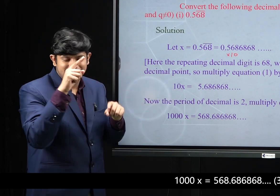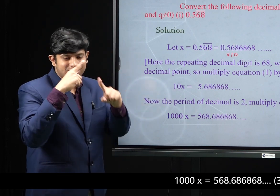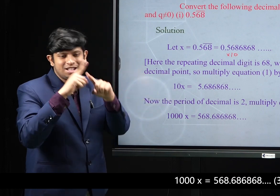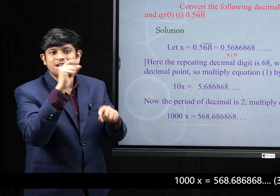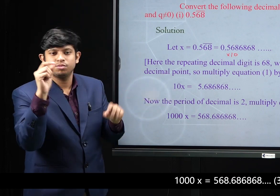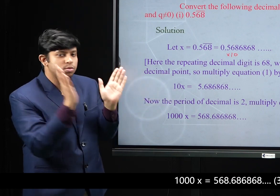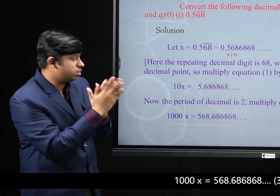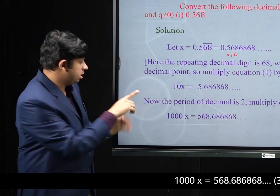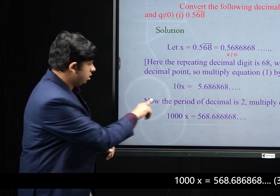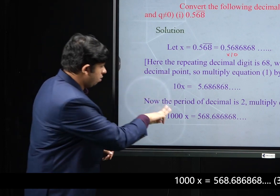568.686868.